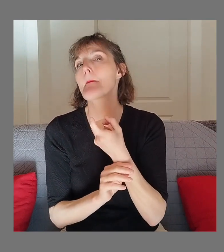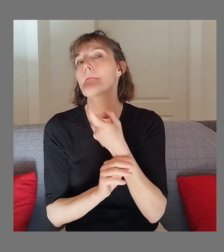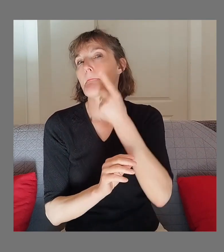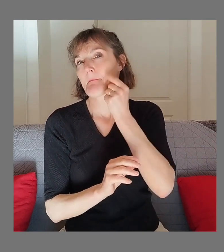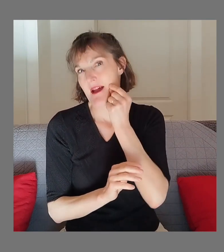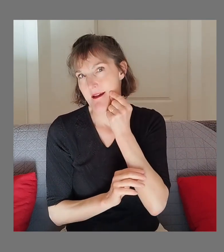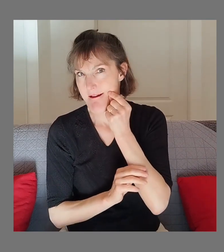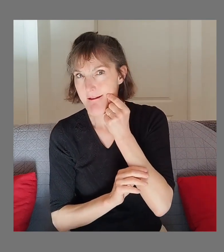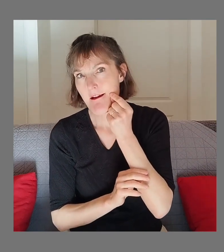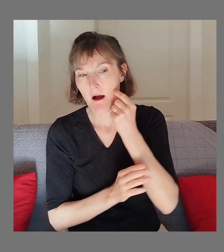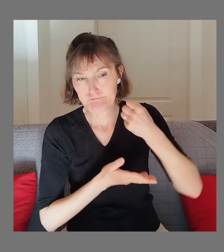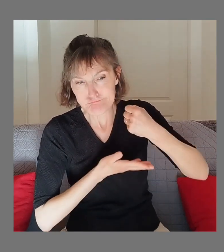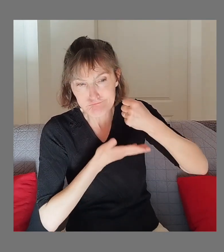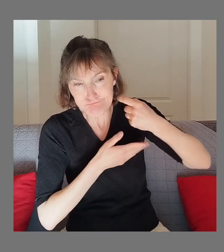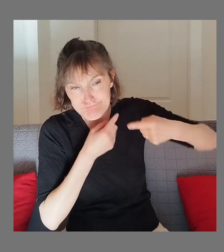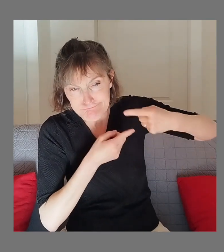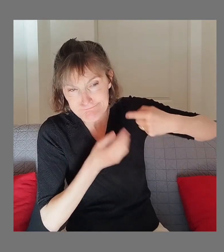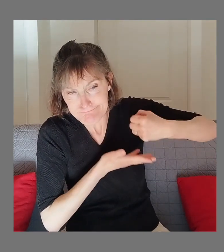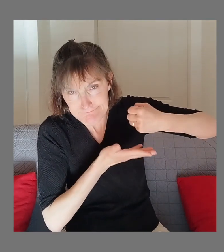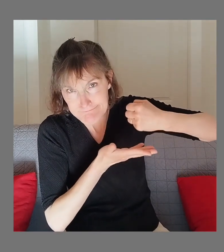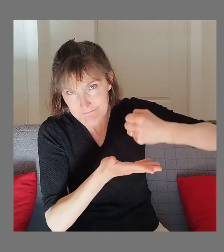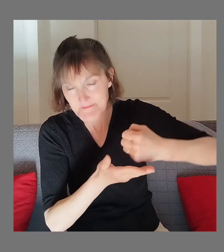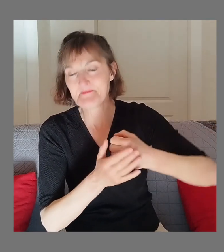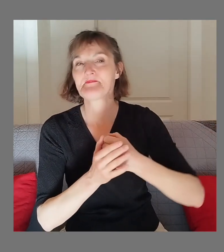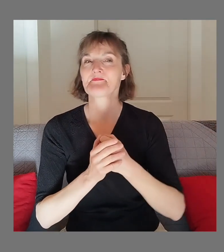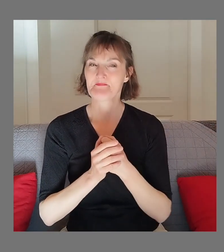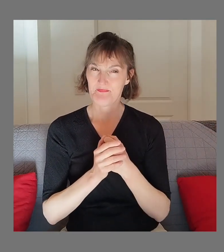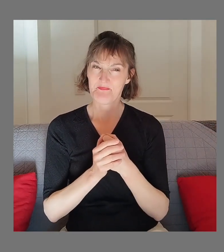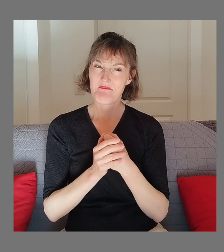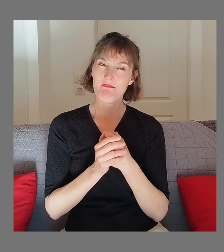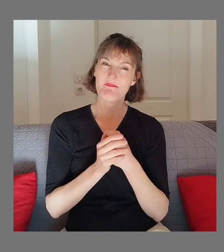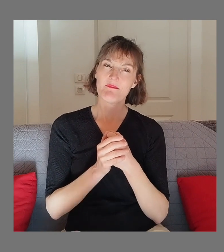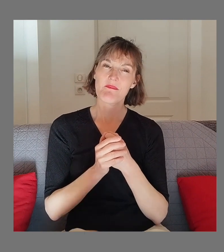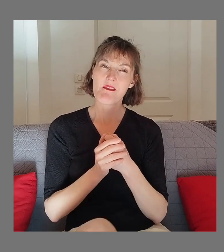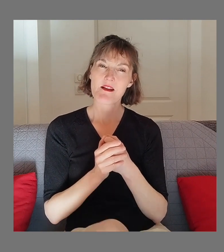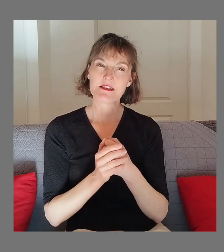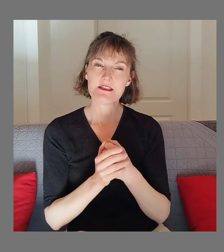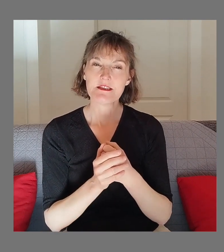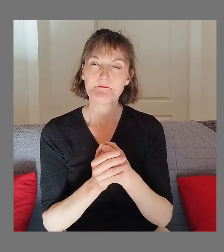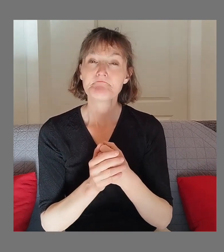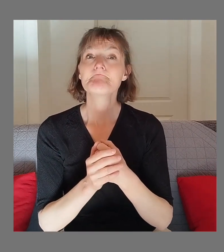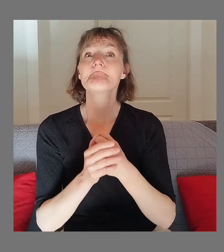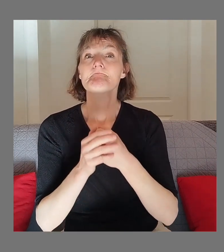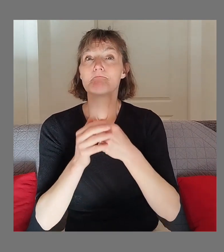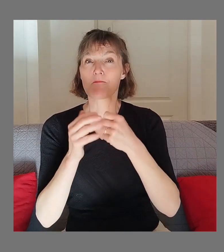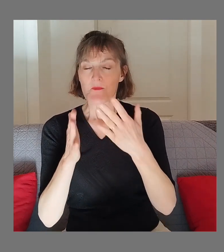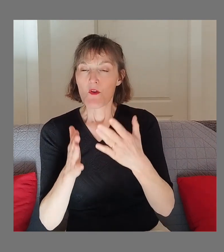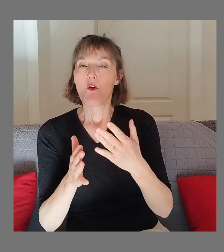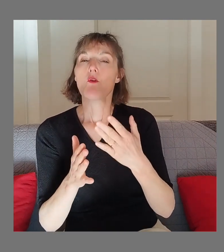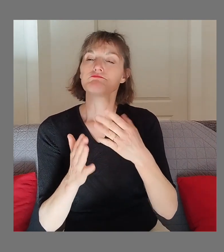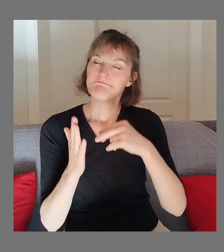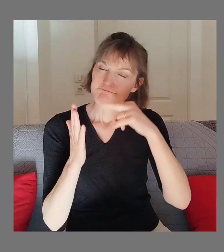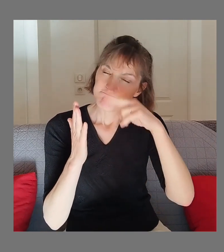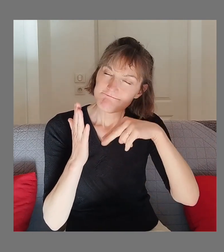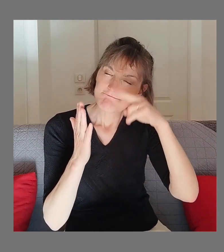Ce problème vient, c'est héréditaire, ça vient de la part du père.